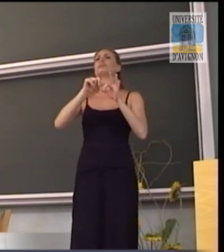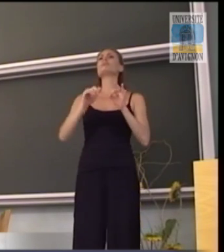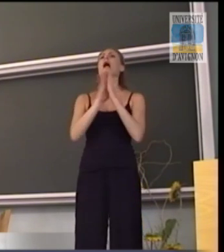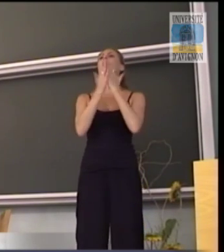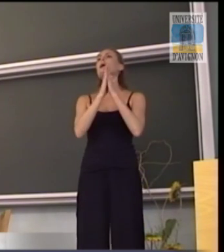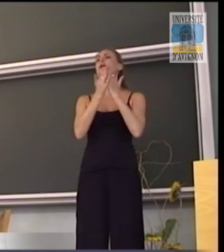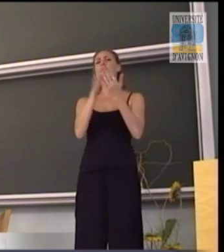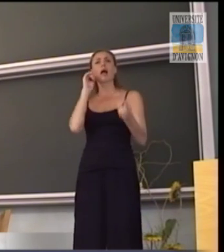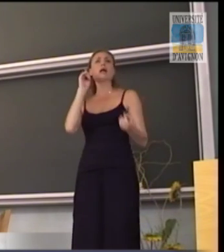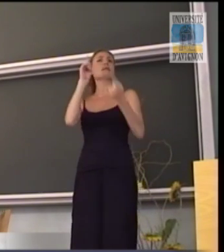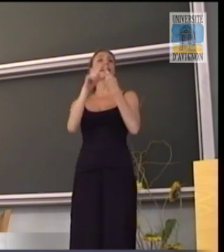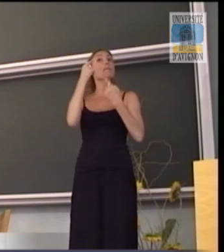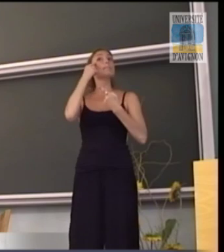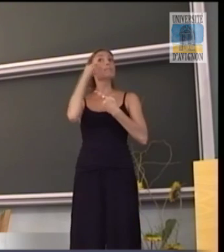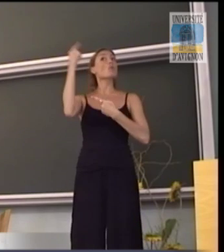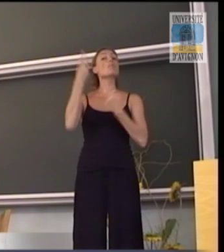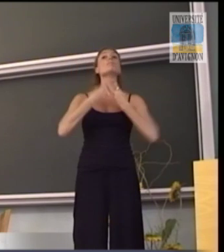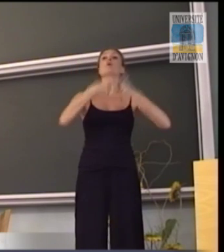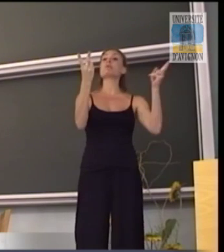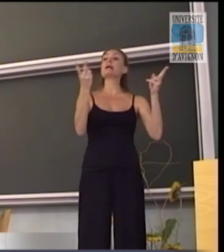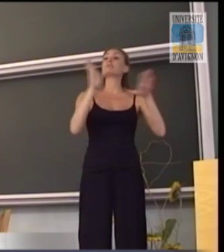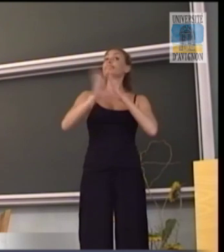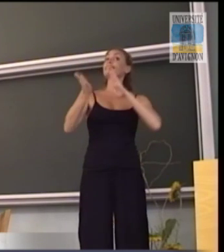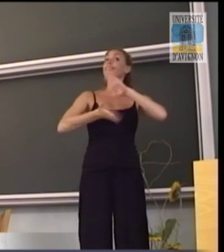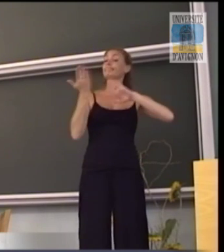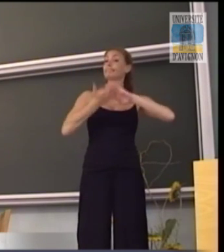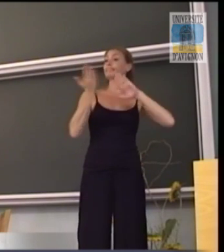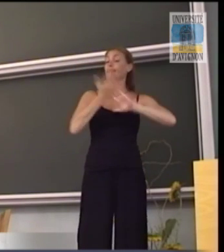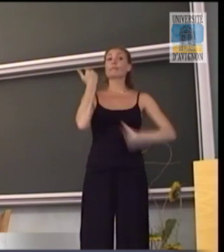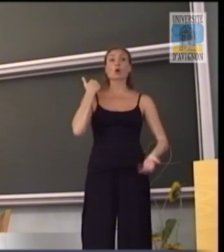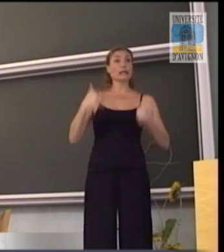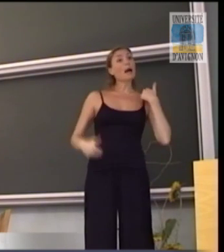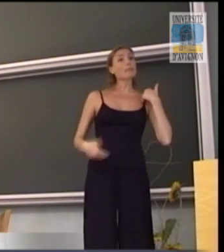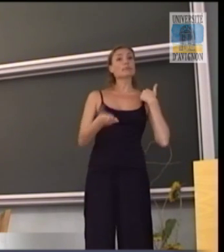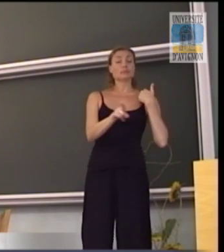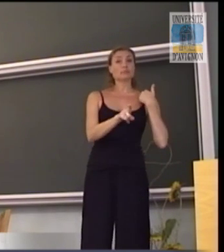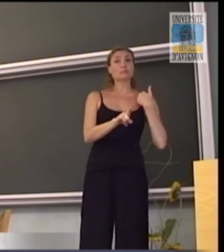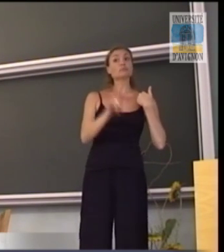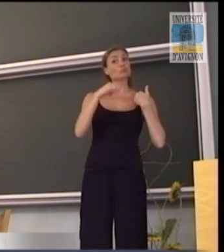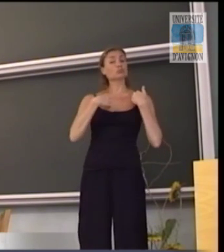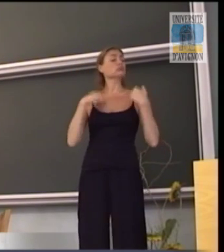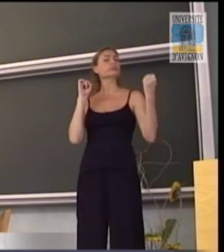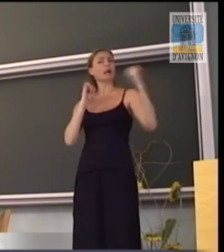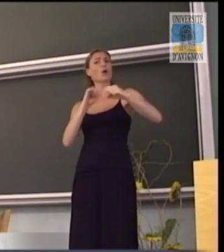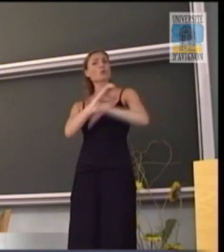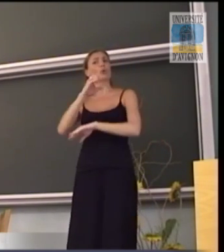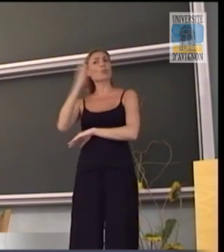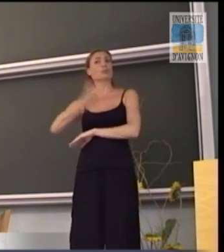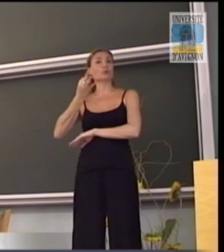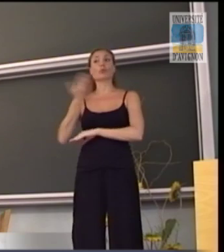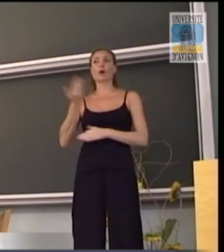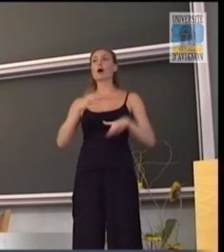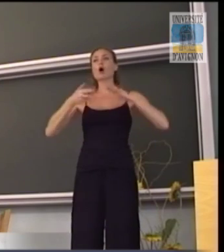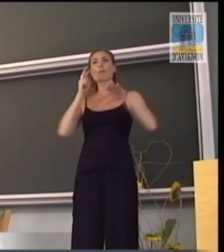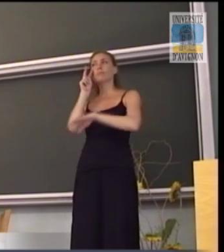personnes qui ne sont pas en situation de handicap », dit cela, et je suis pleinement convaincu de cela, c'est que nous regardons